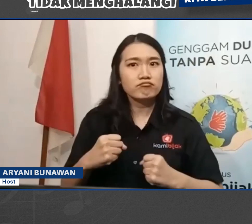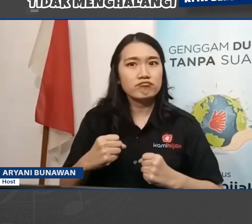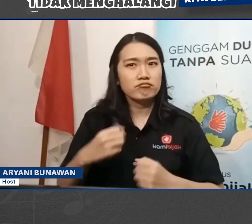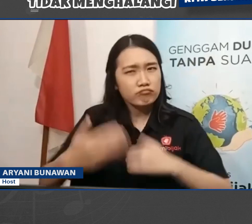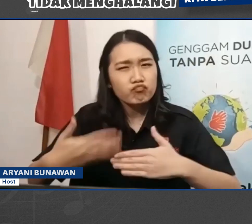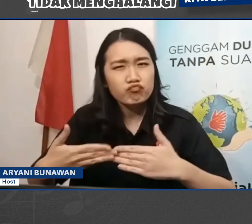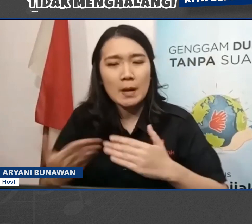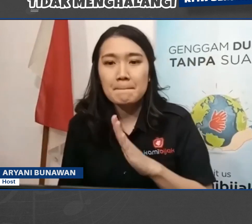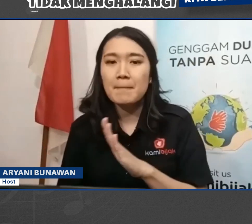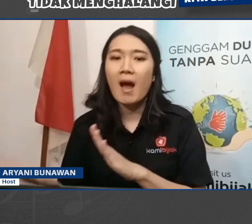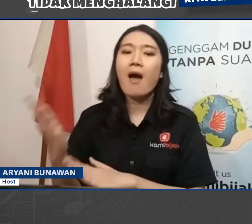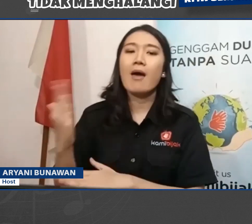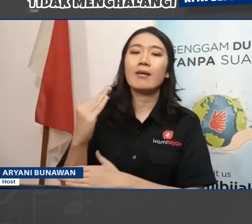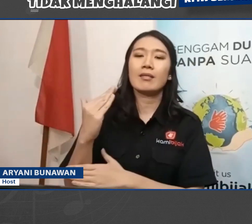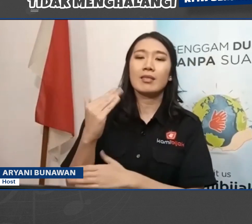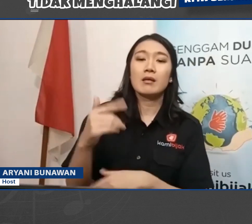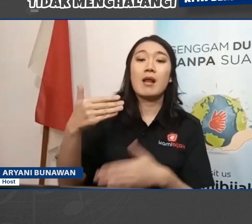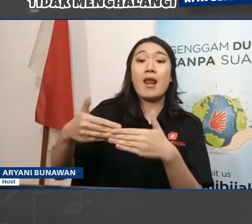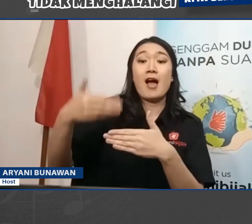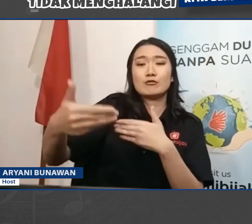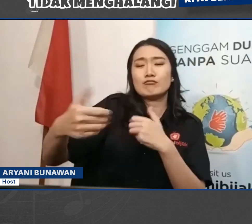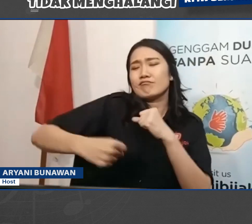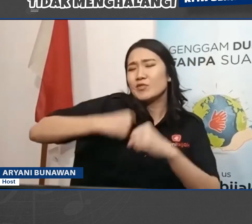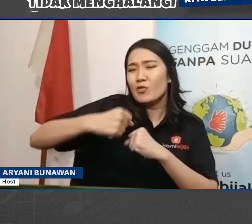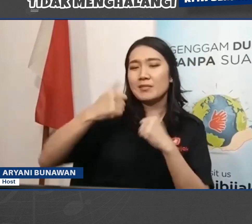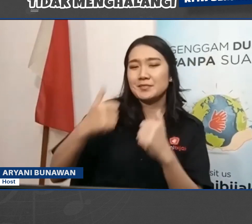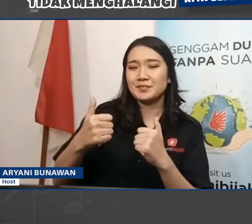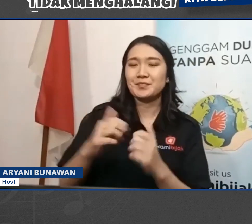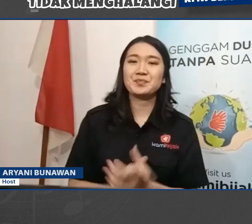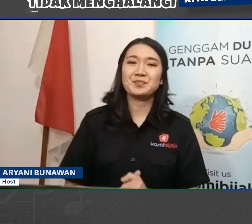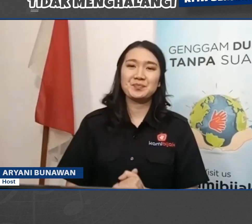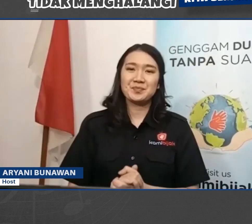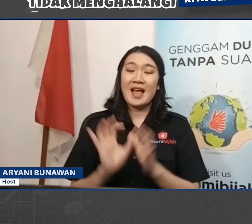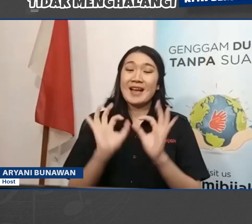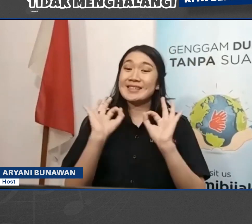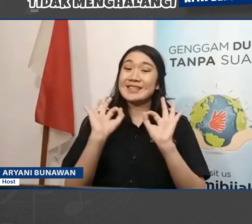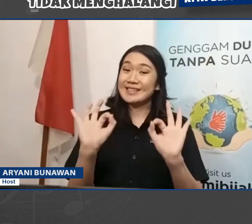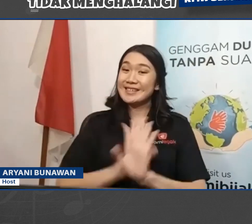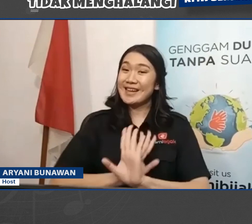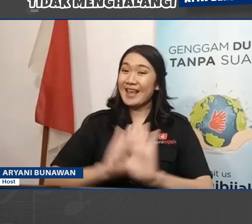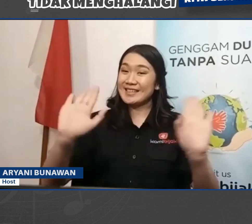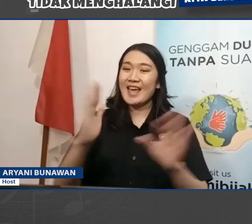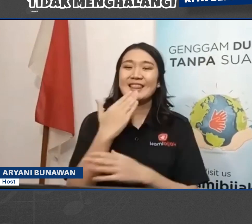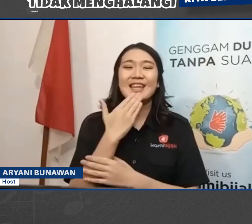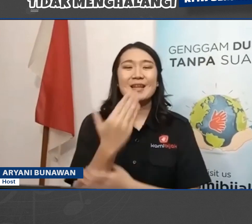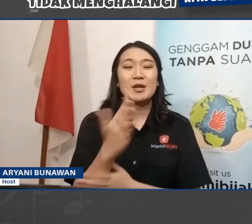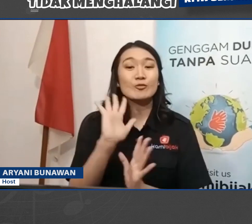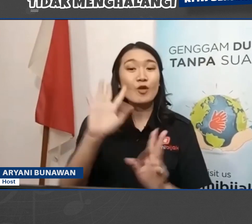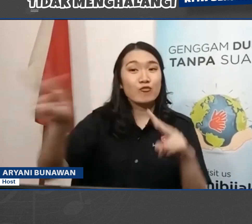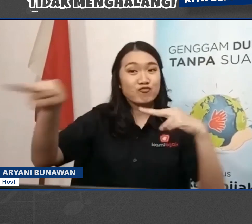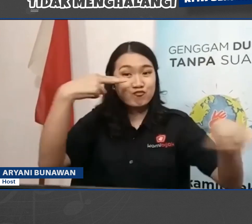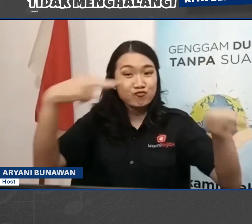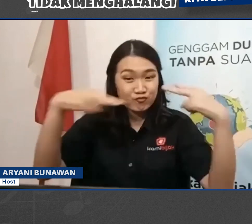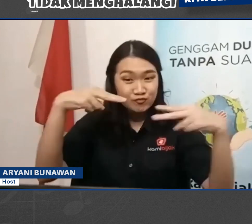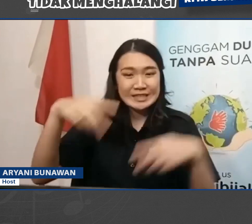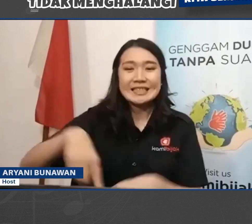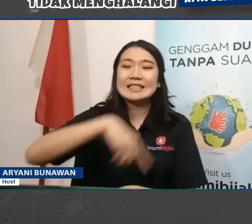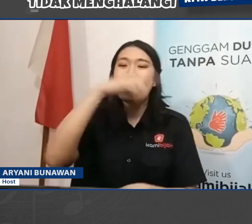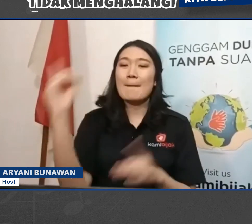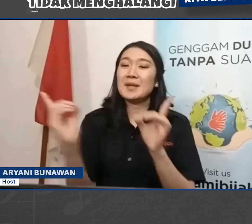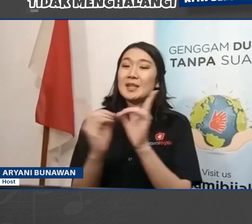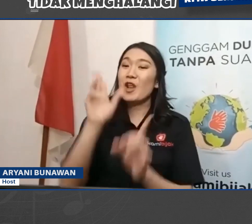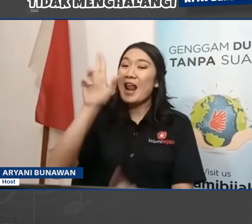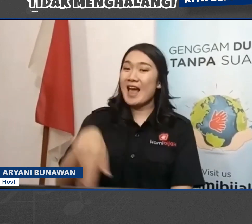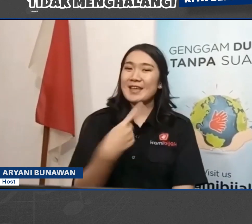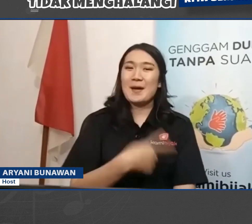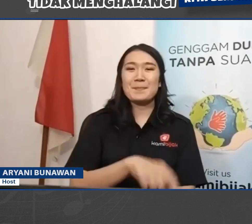bisa sukses. Hanya tinggal niatnya saja untuk bangkit dan berani tampil untuk melanjutkan perjuangan ini.